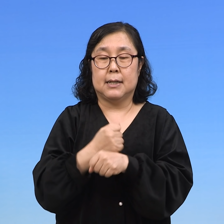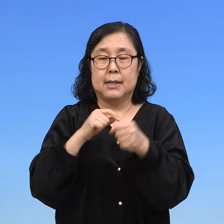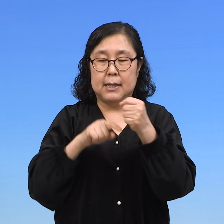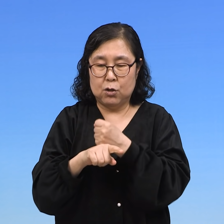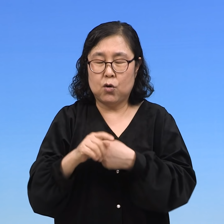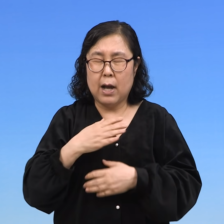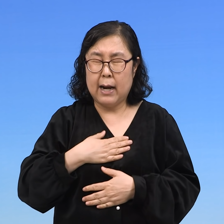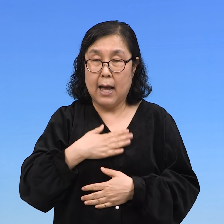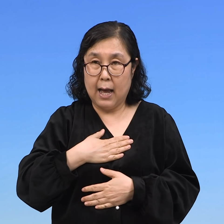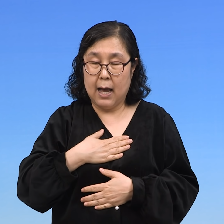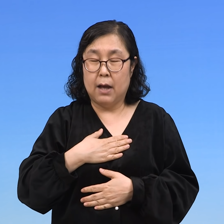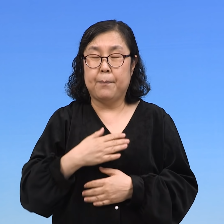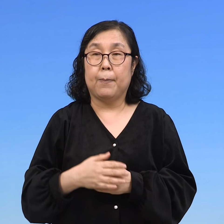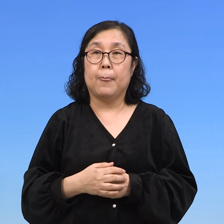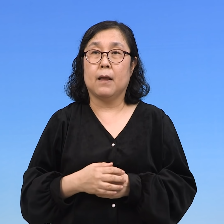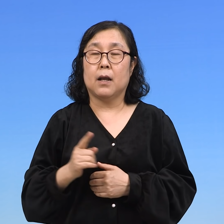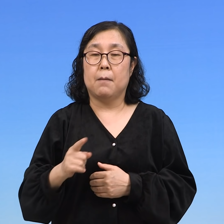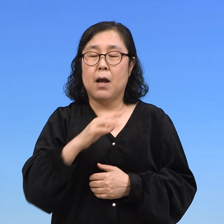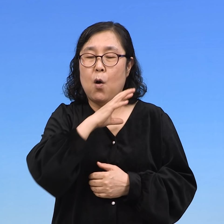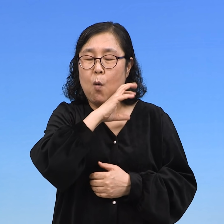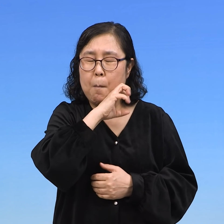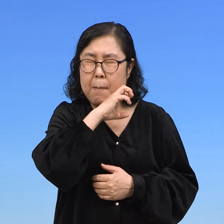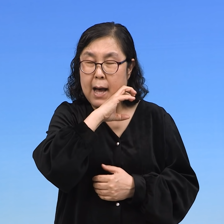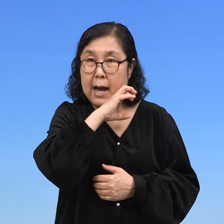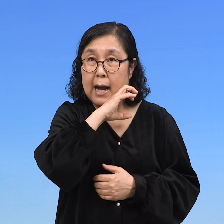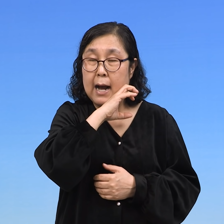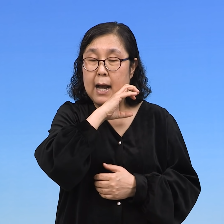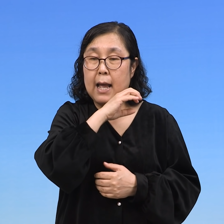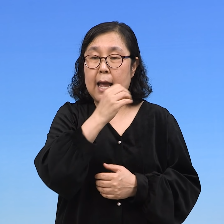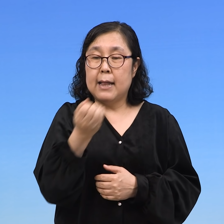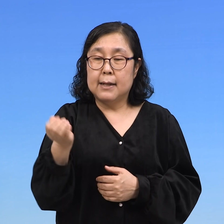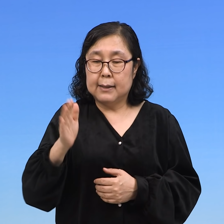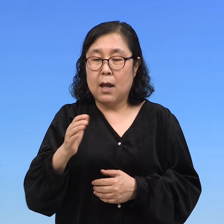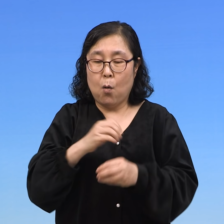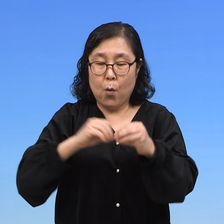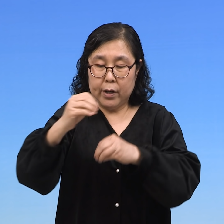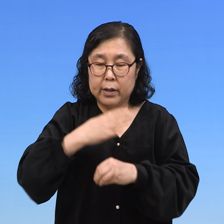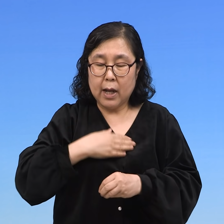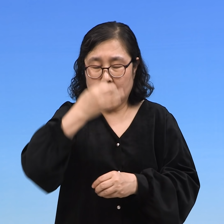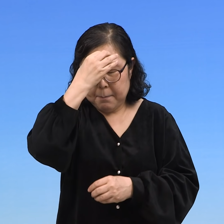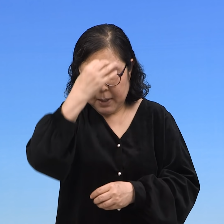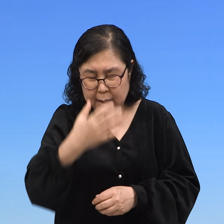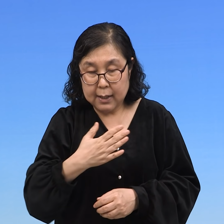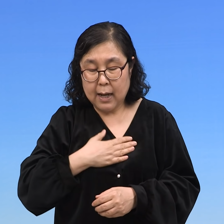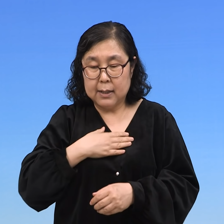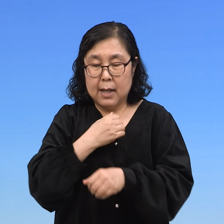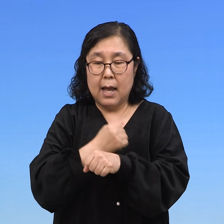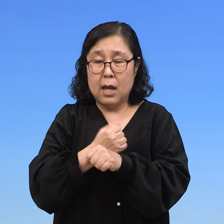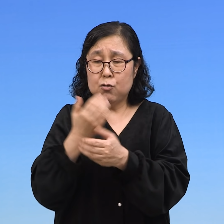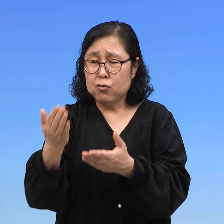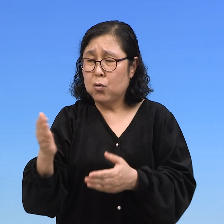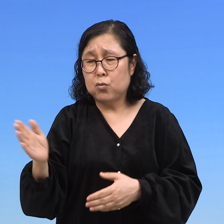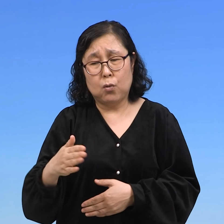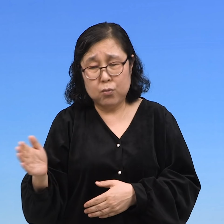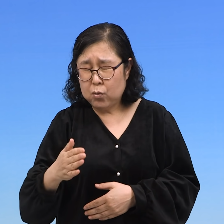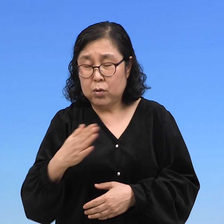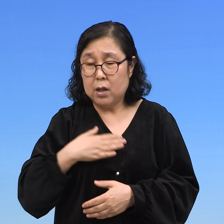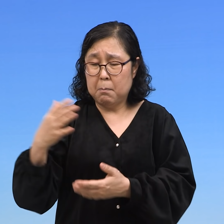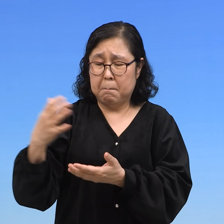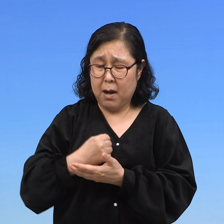연락 한 번 없었느냐고 원망하던 이 여인이 오히려 내가 미안하다 나는 해준 것도 없고 그저